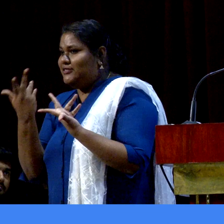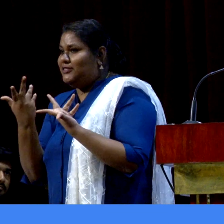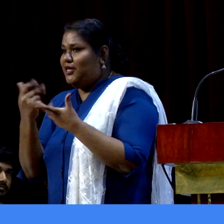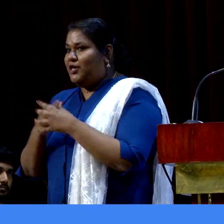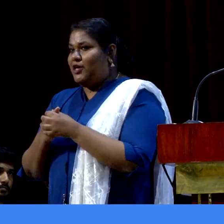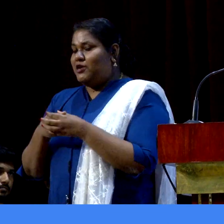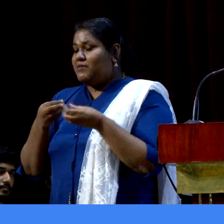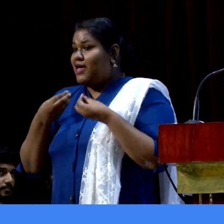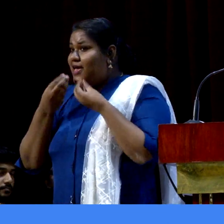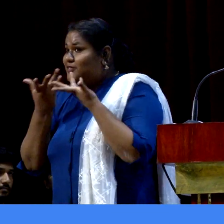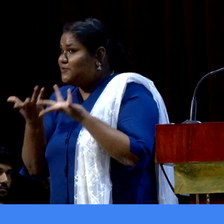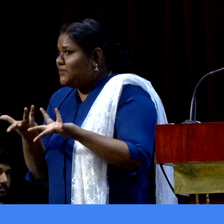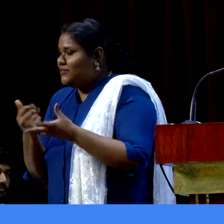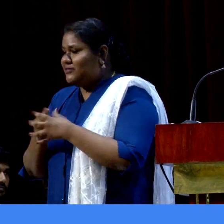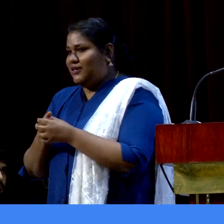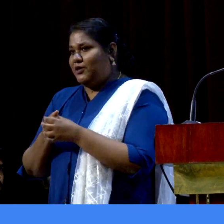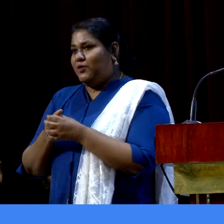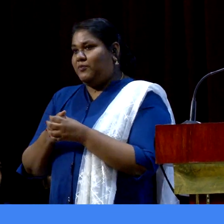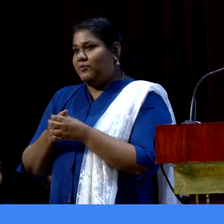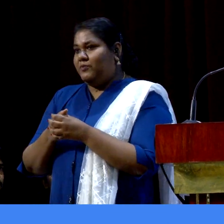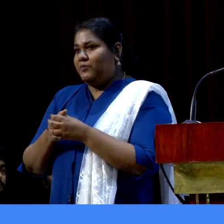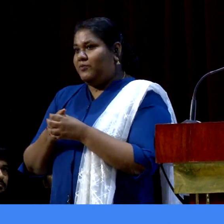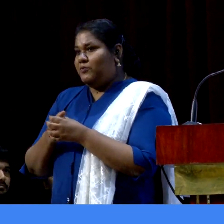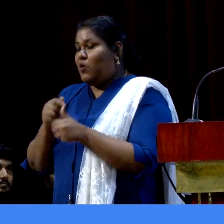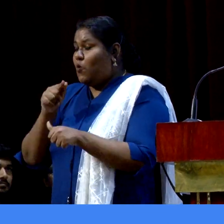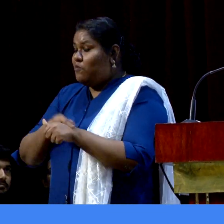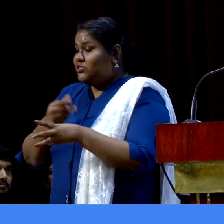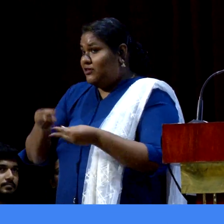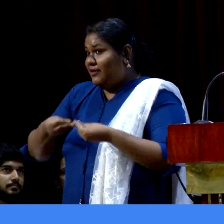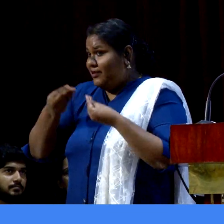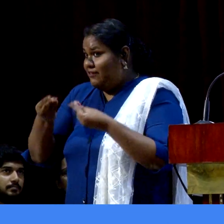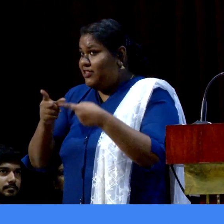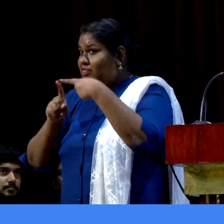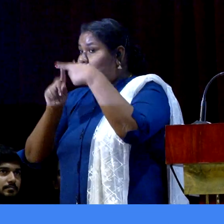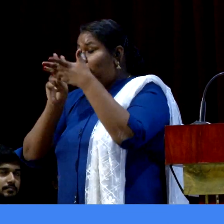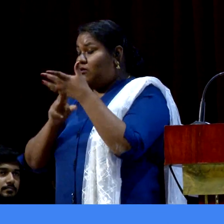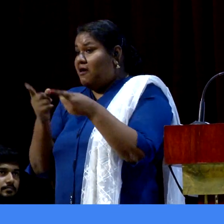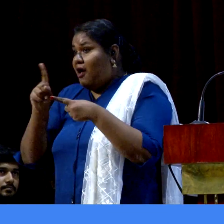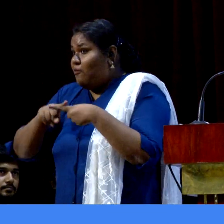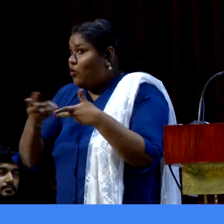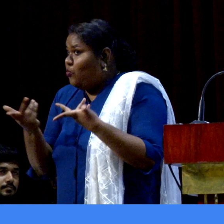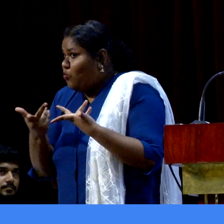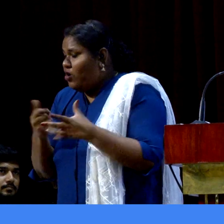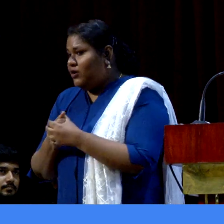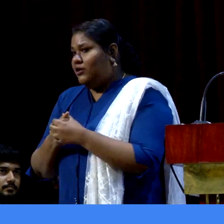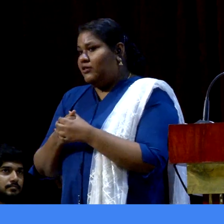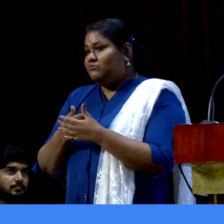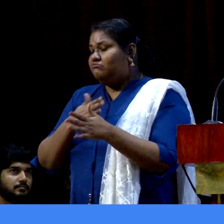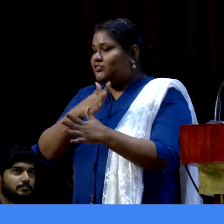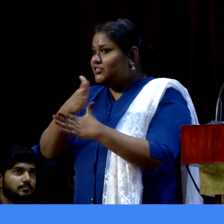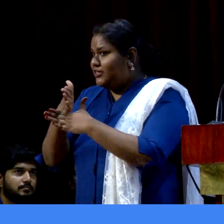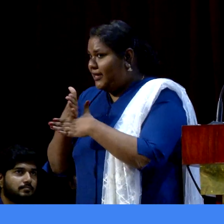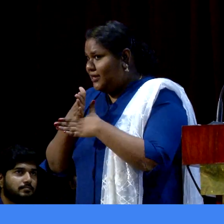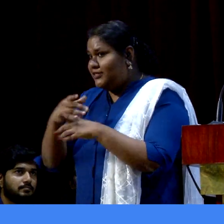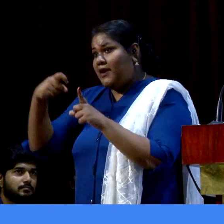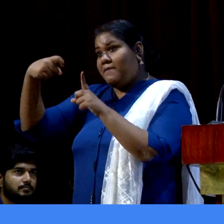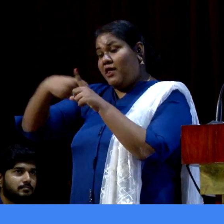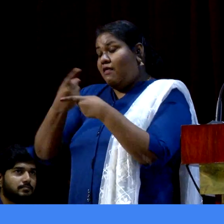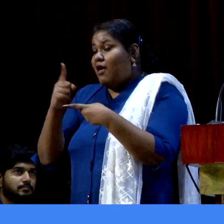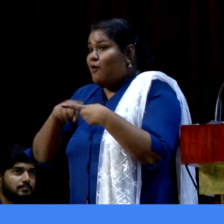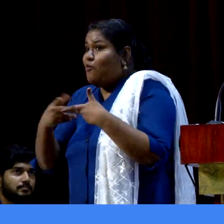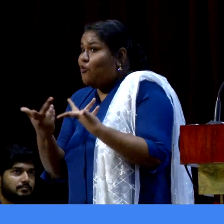express something what is happening in Tamil Nadu as well as what is happening in Kerala.